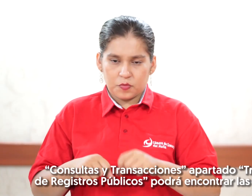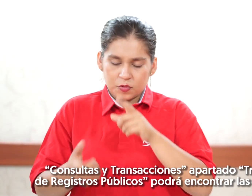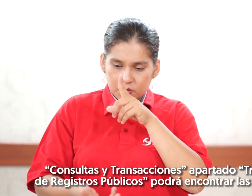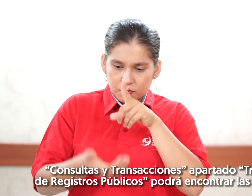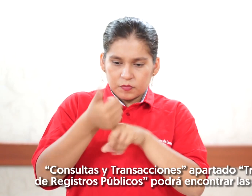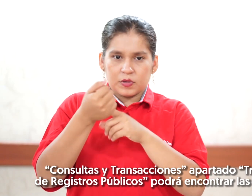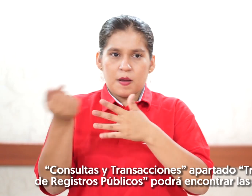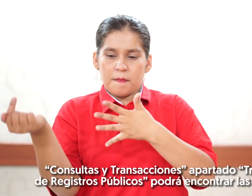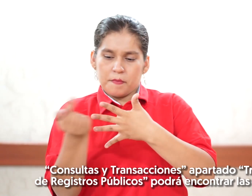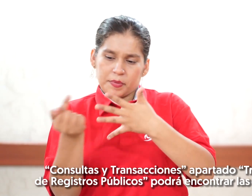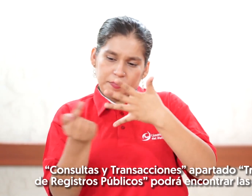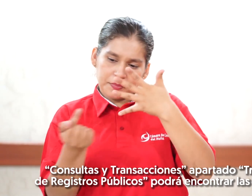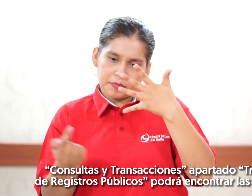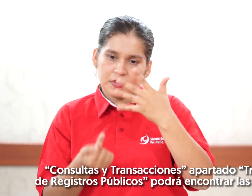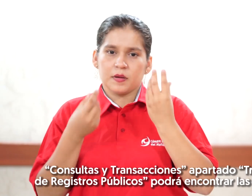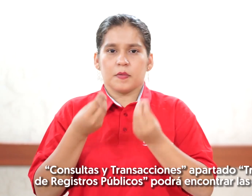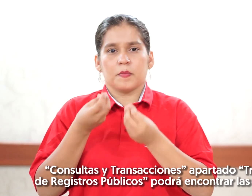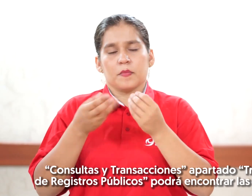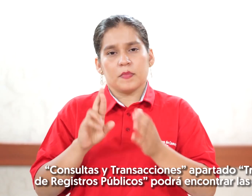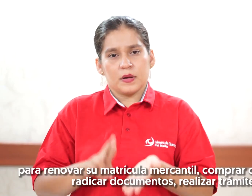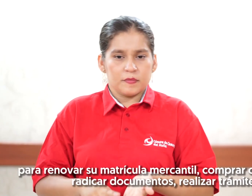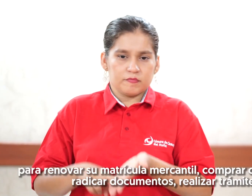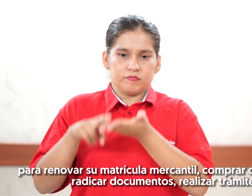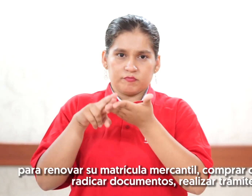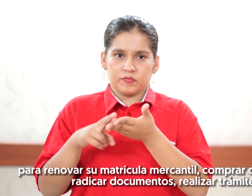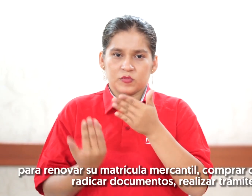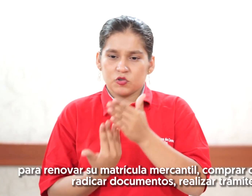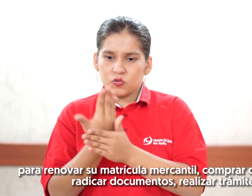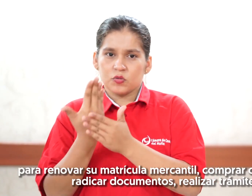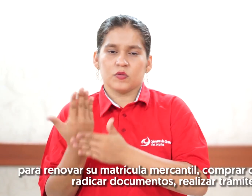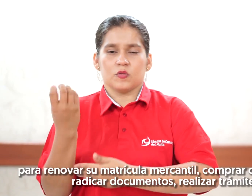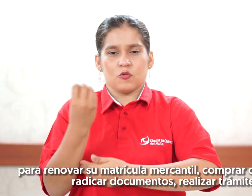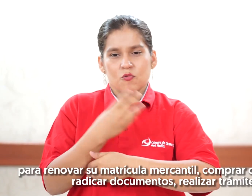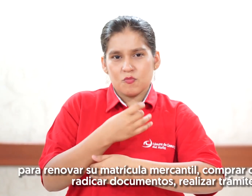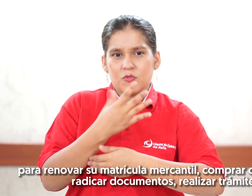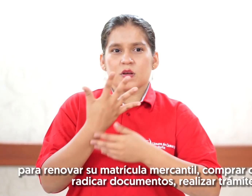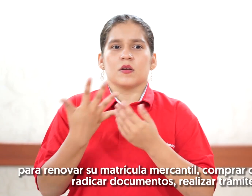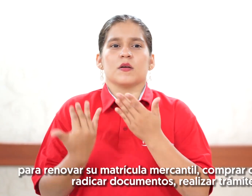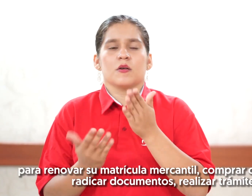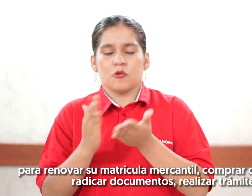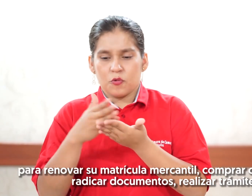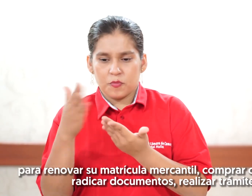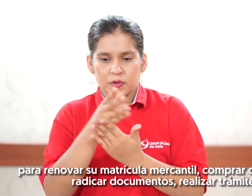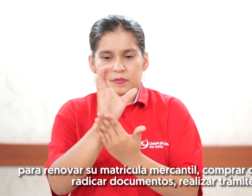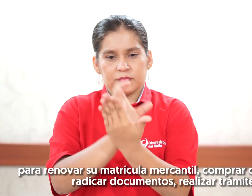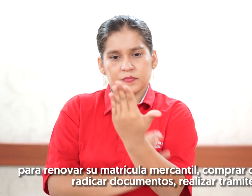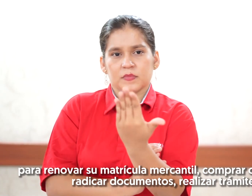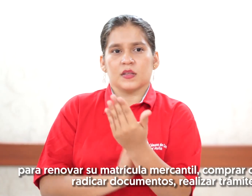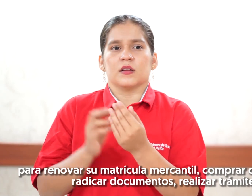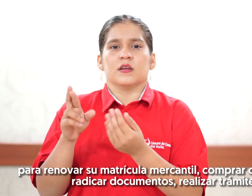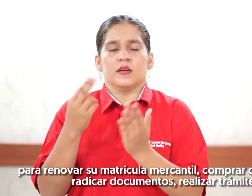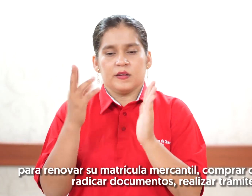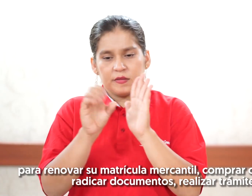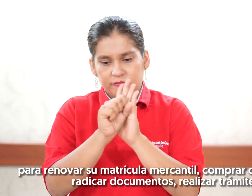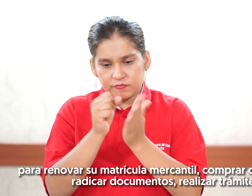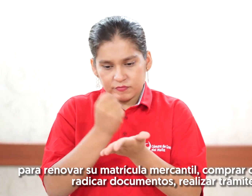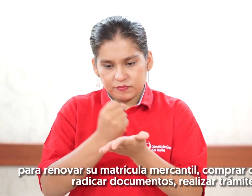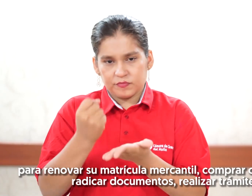podrá encontrar las opciones para renovar su matrícula mercantil, comprar certificados, radicar documentos,